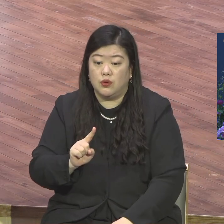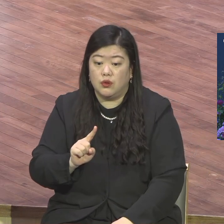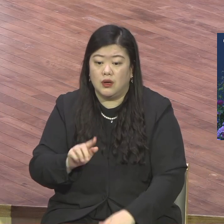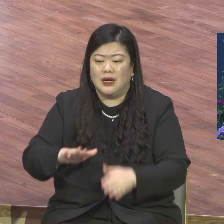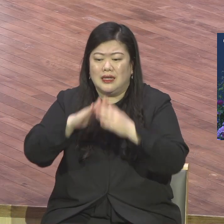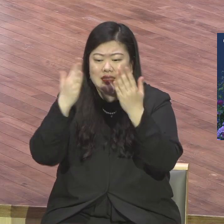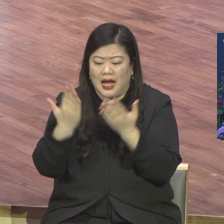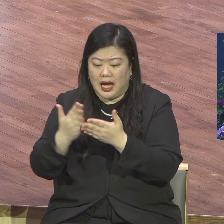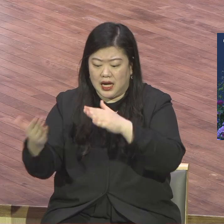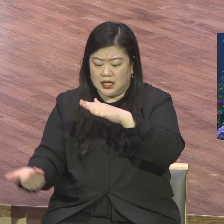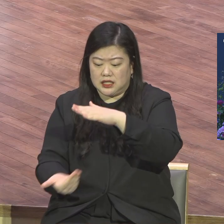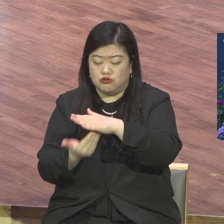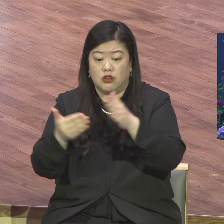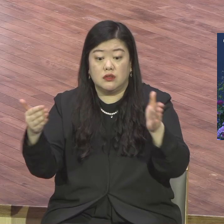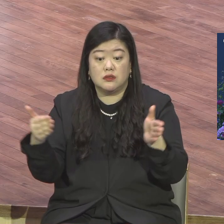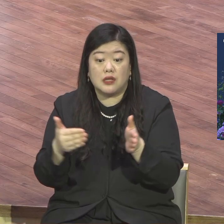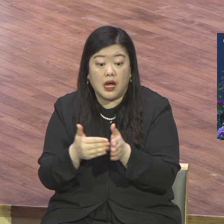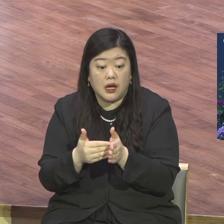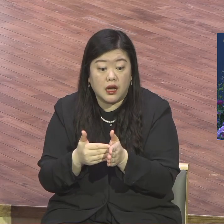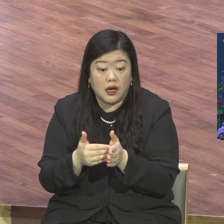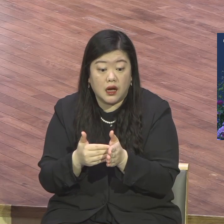사냐?